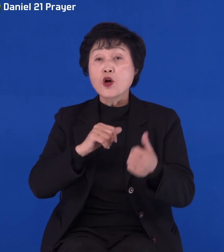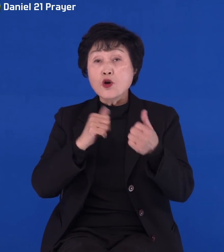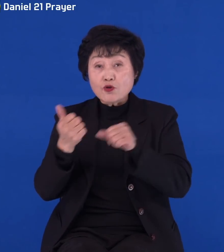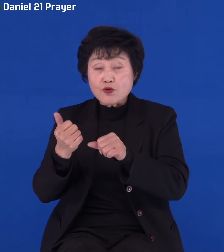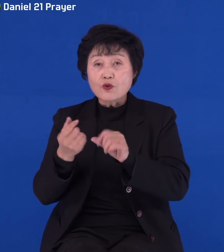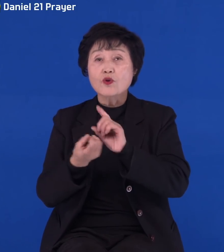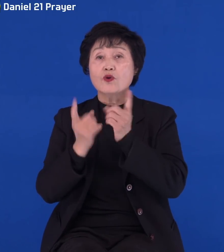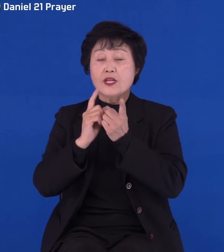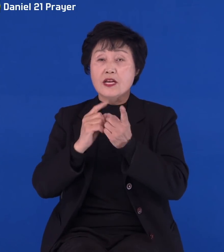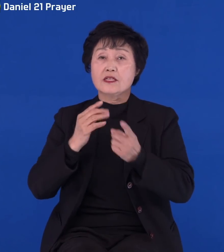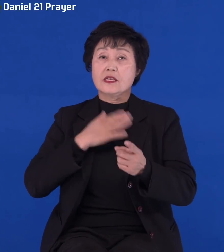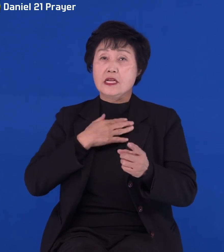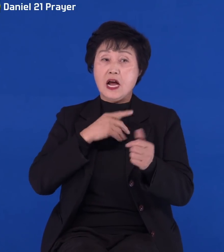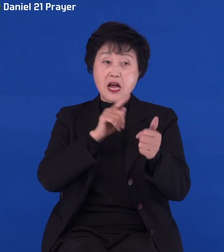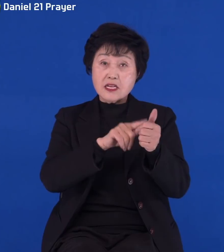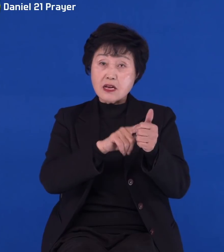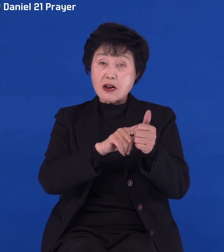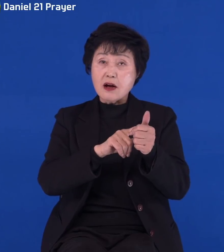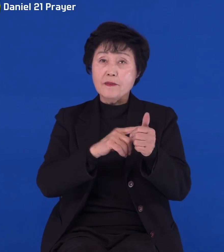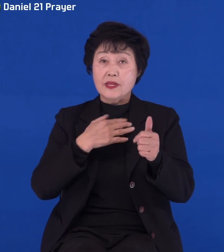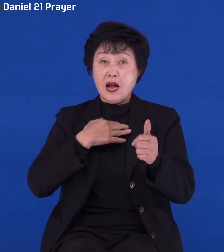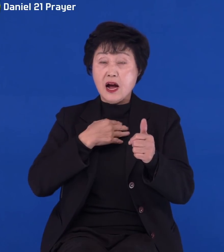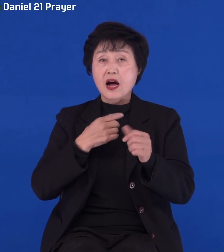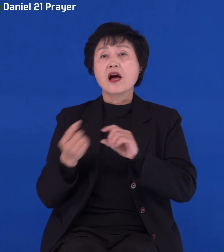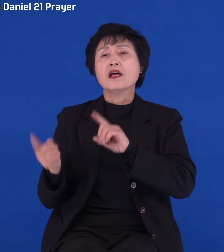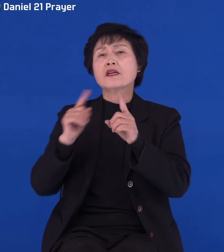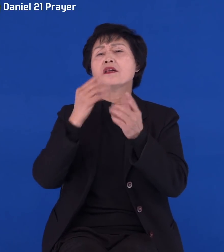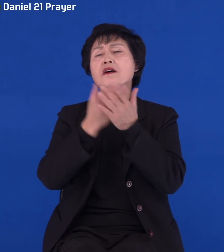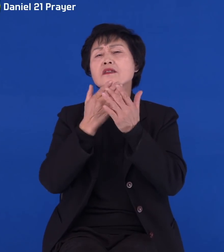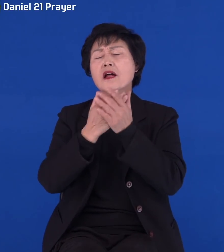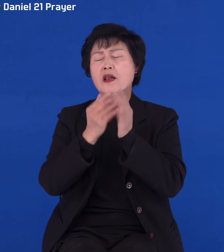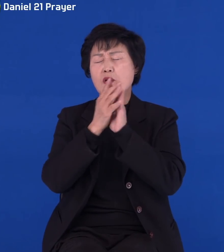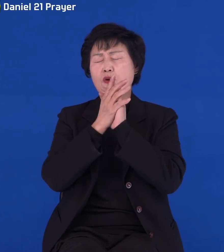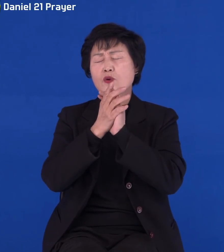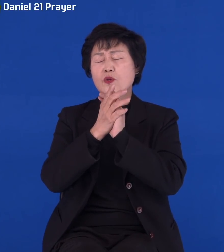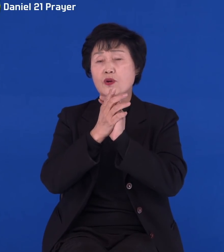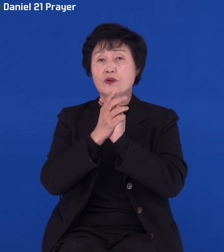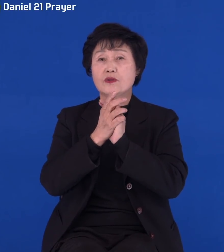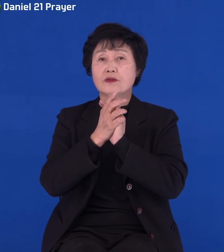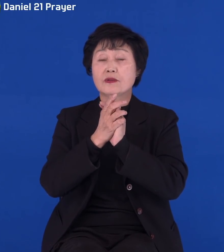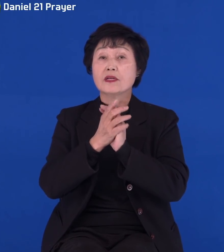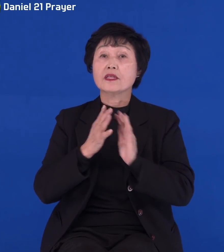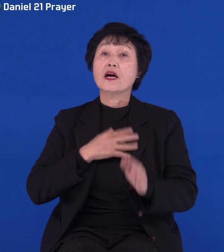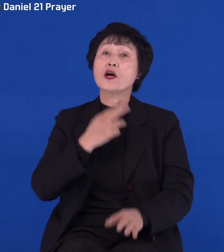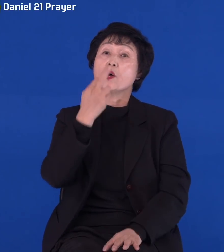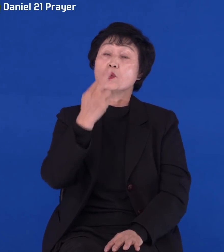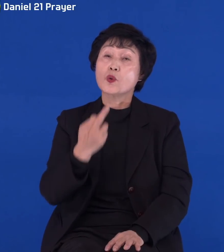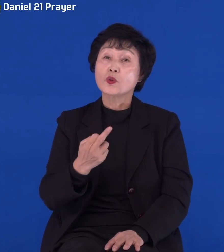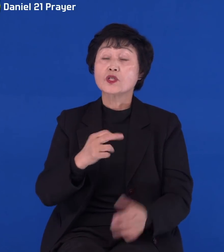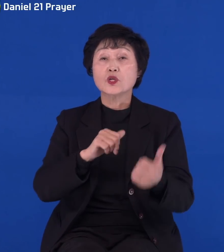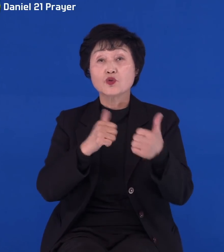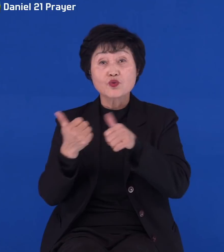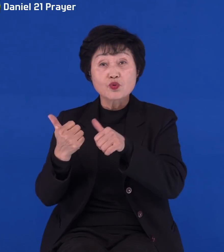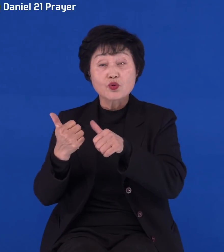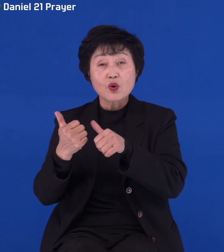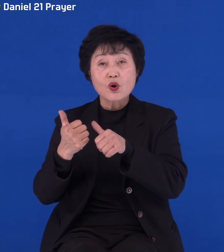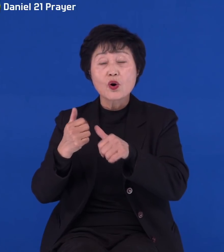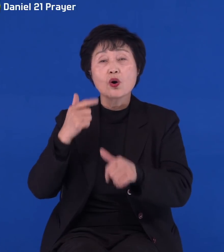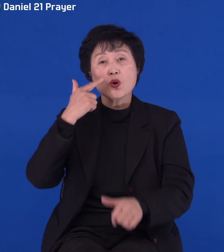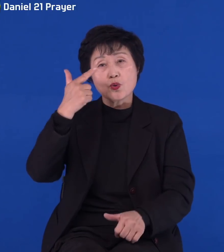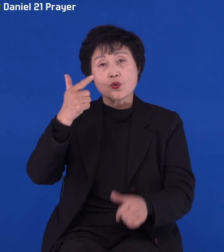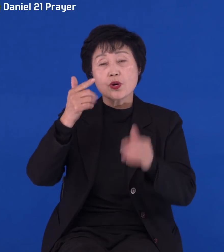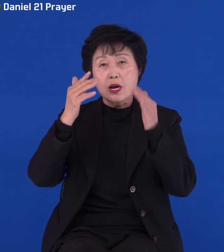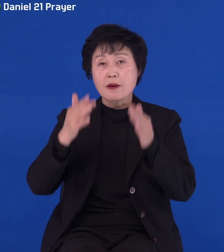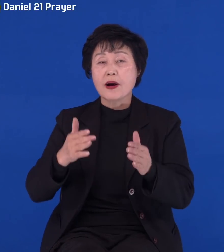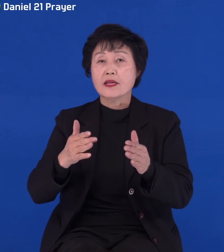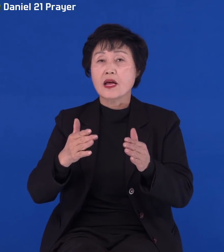죽어주겠대요. 난 얼마나 동생을 잃고 나서 6개월 만에 처음으로 느껴본 따뜻한 마음을 느끼고 그냥 그대로